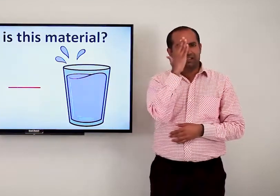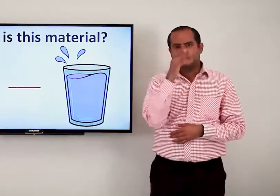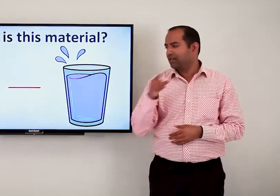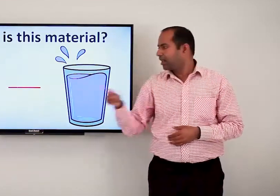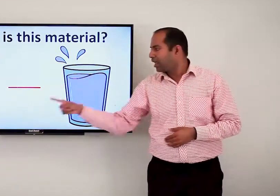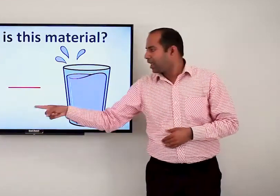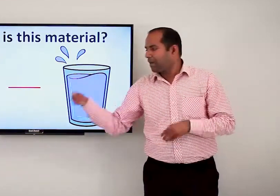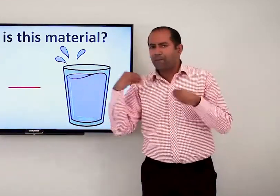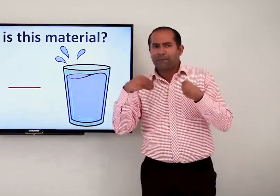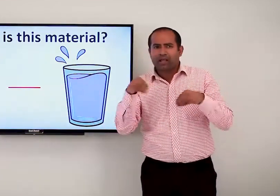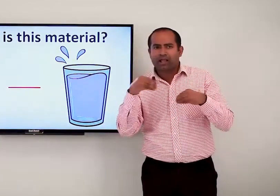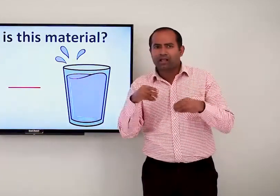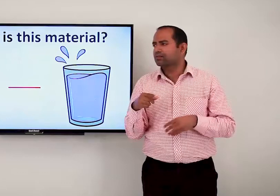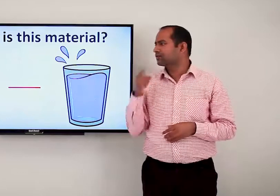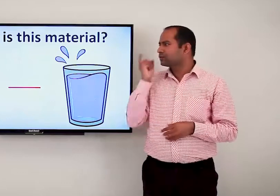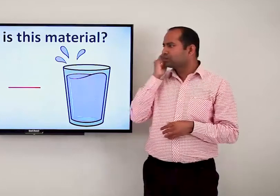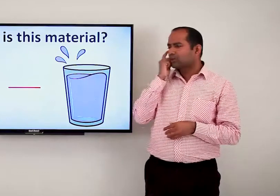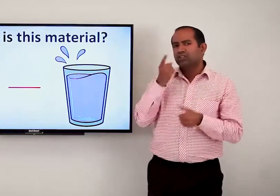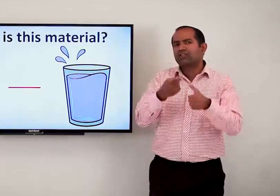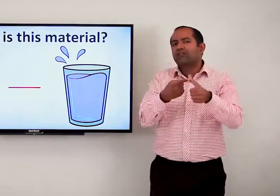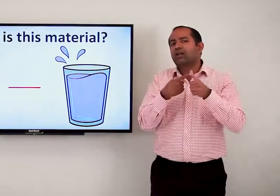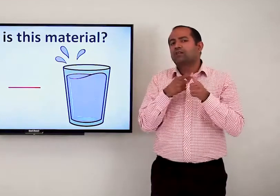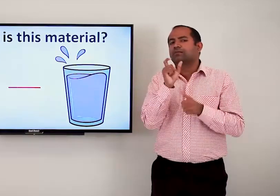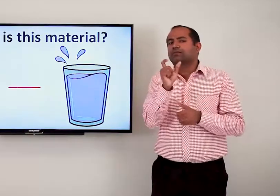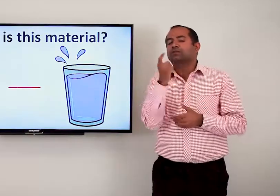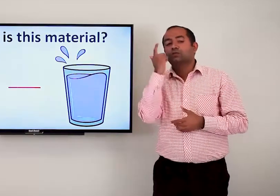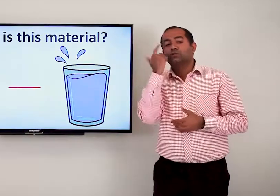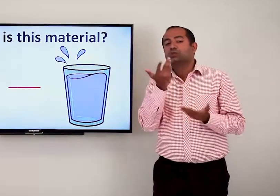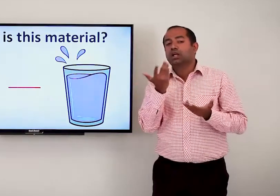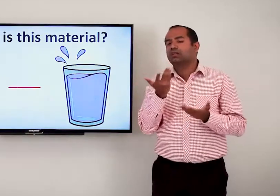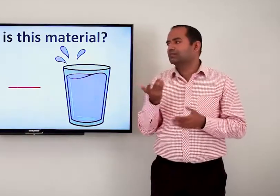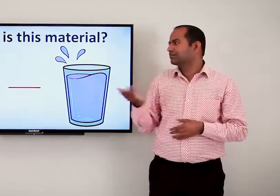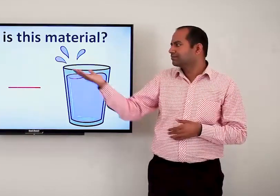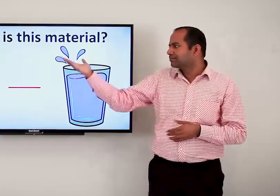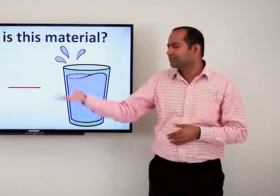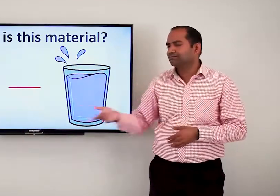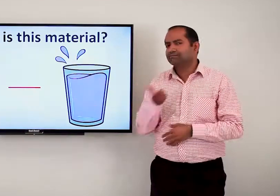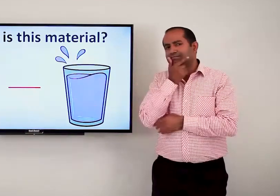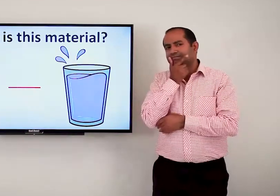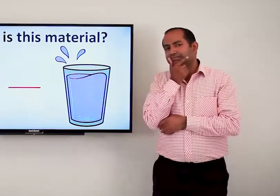है या फिर प्लास्टिक है? सोचिए और जवाब दीजिए।